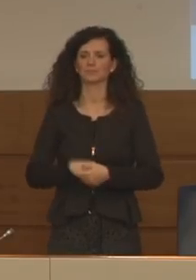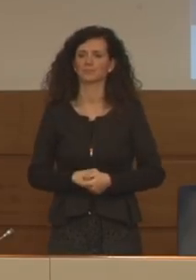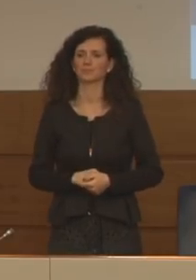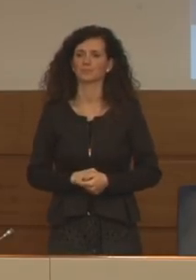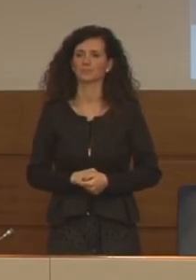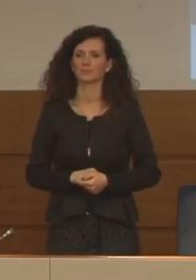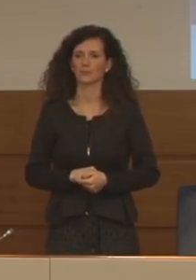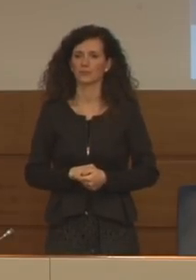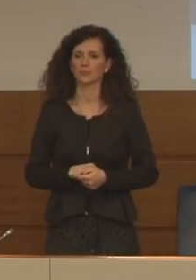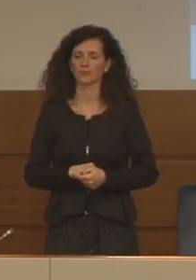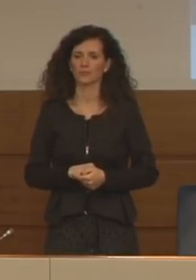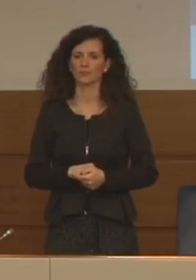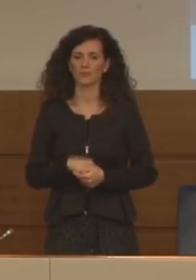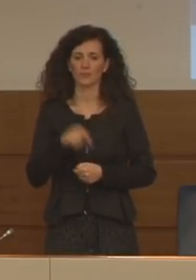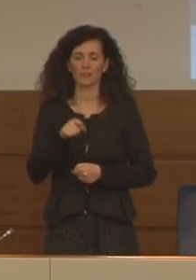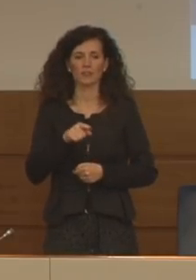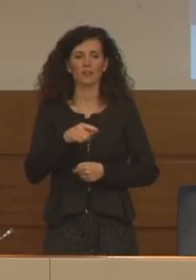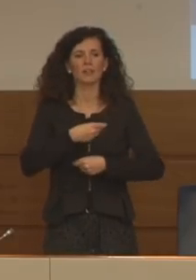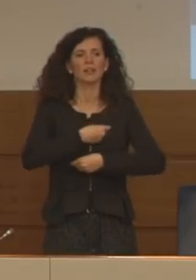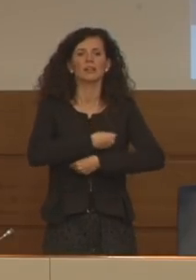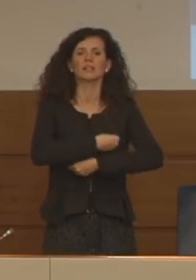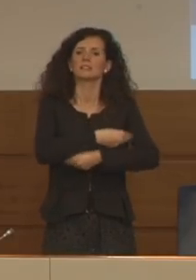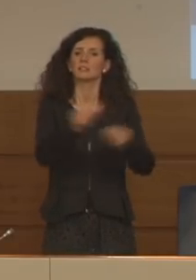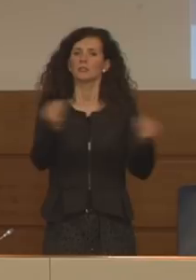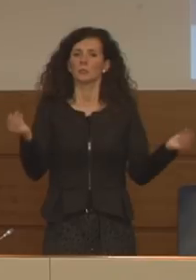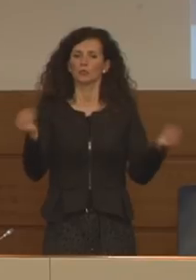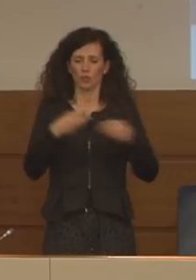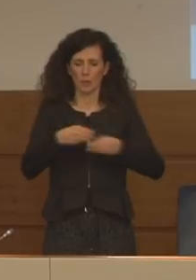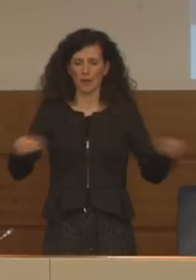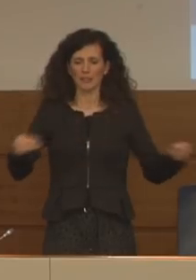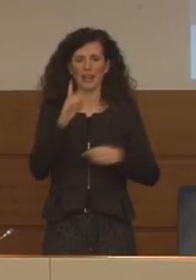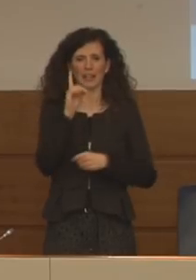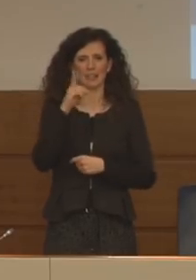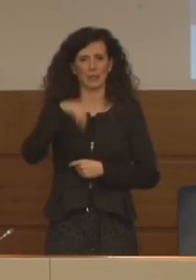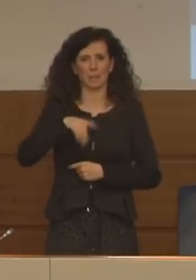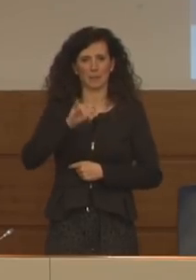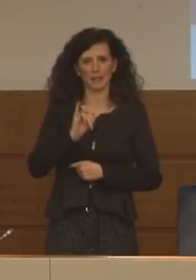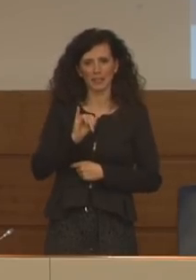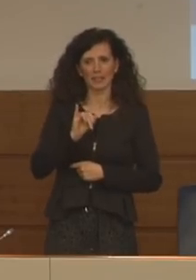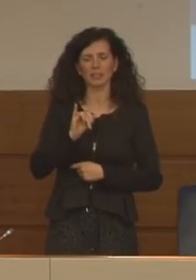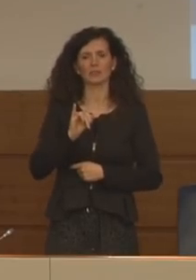riguarda la distribuzione dei materiali di dpi e dei materiali